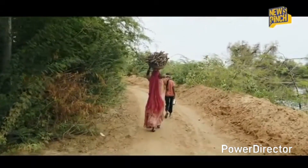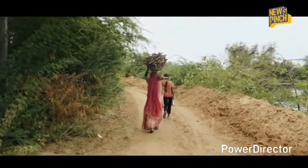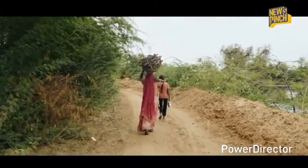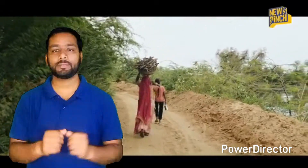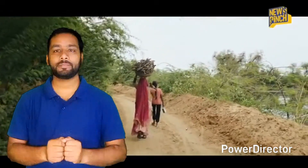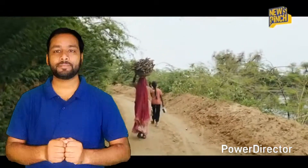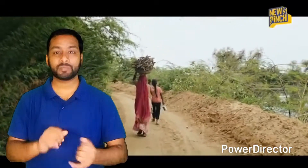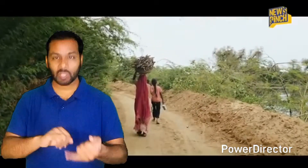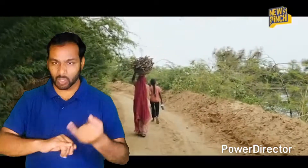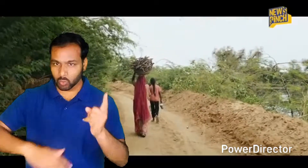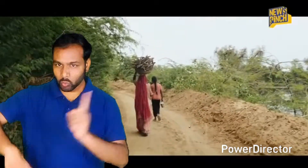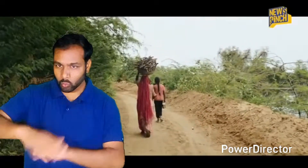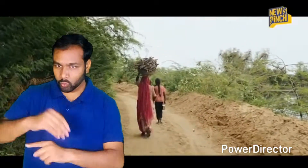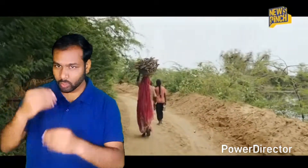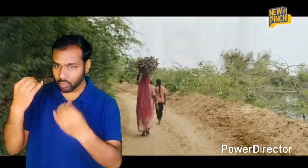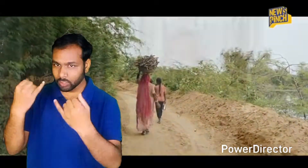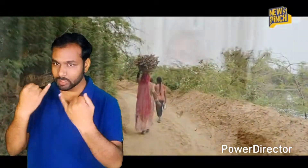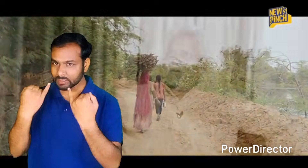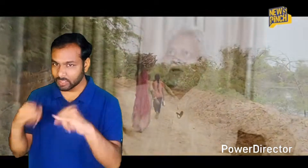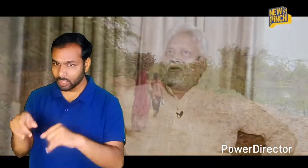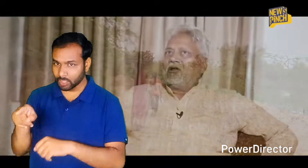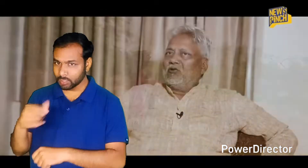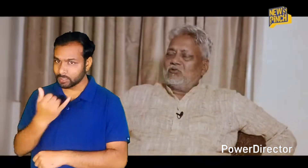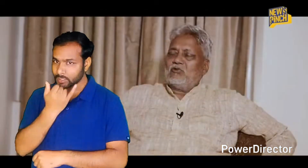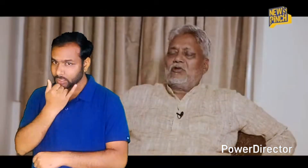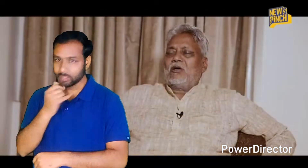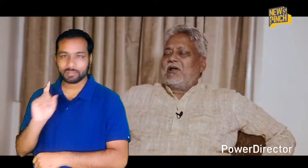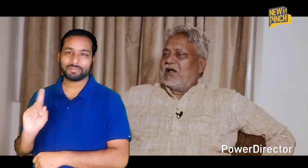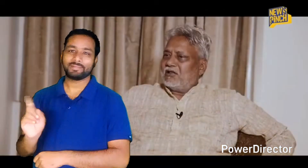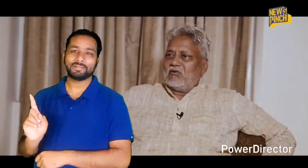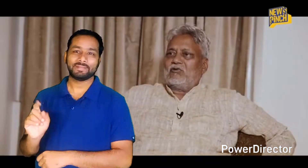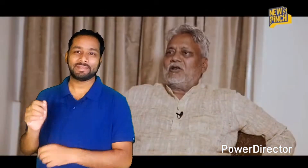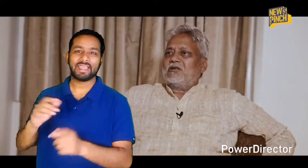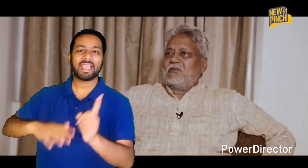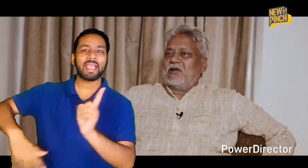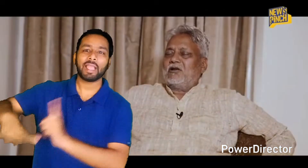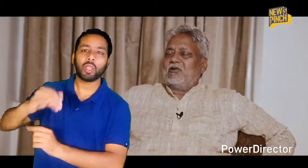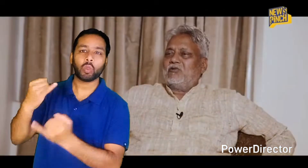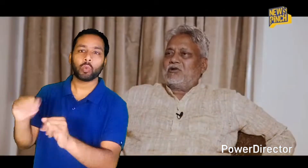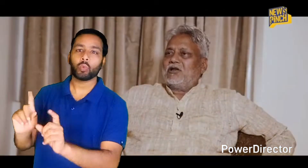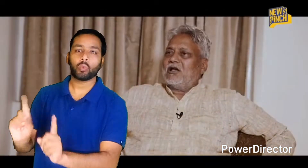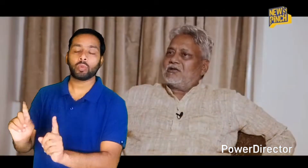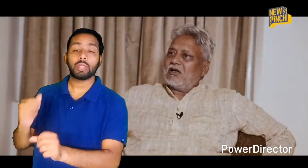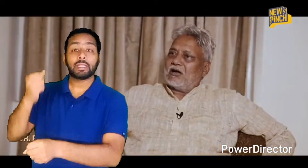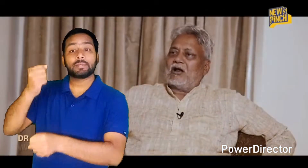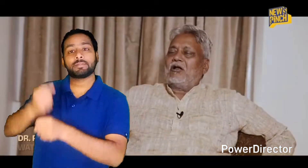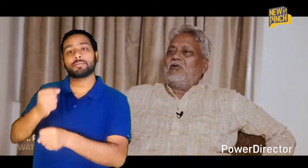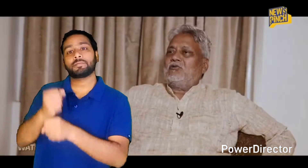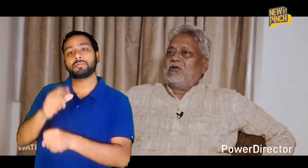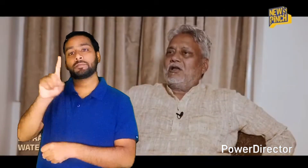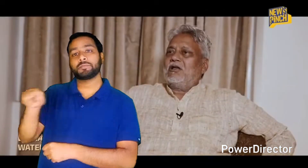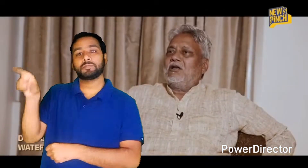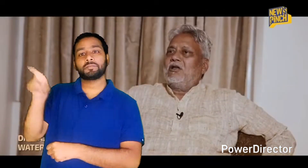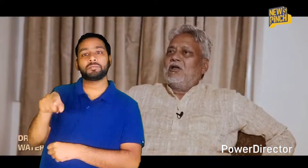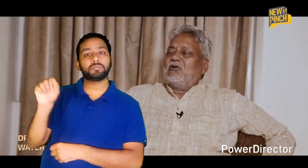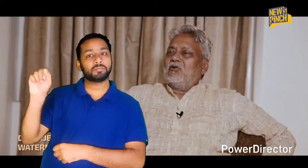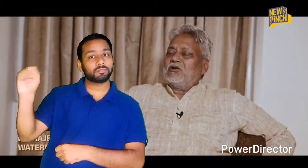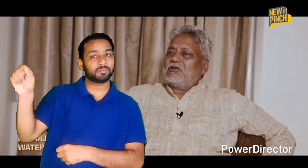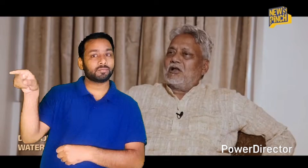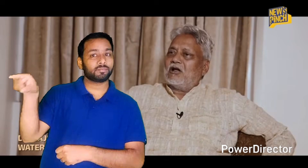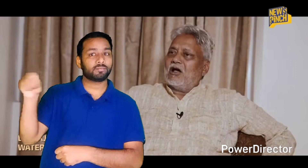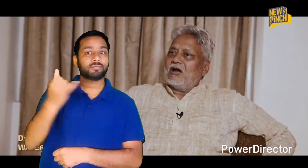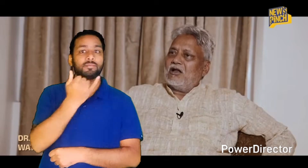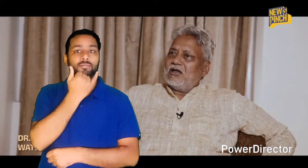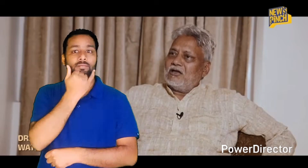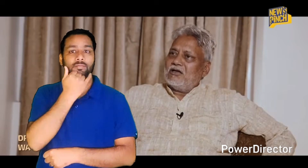इसमें समाज का दोष नहीं है। जहाँ समाज का दोष होता है, मैं कहता हूँ कि यहाँ समाज का दोष है, यहाँ सरकार का दोष है,